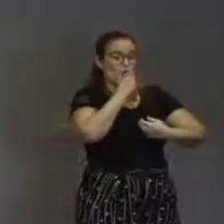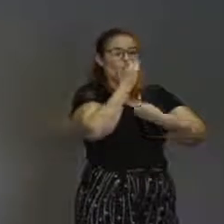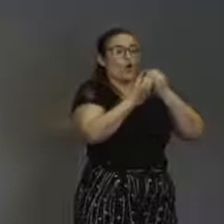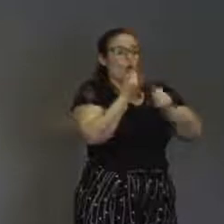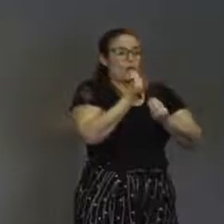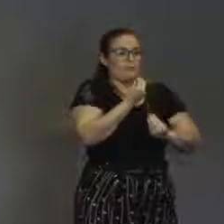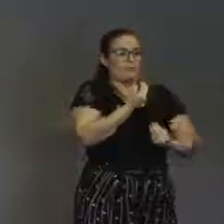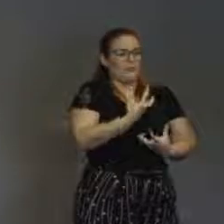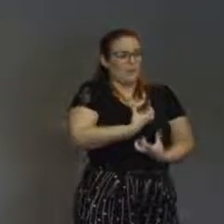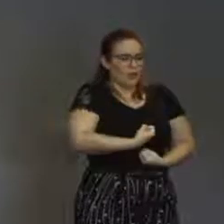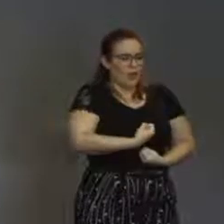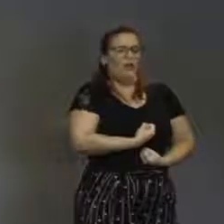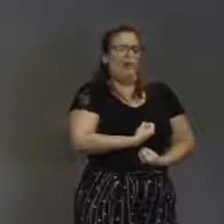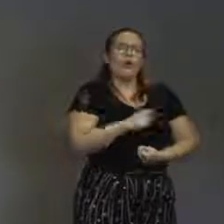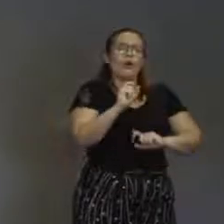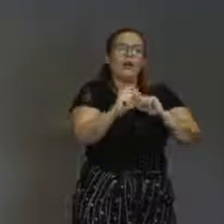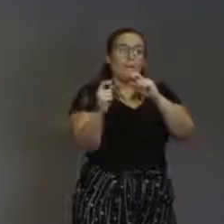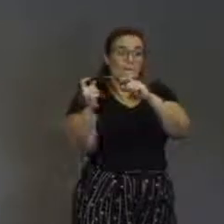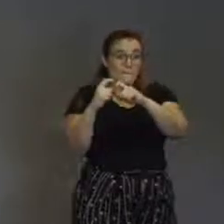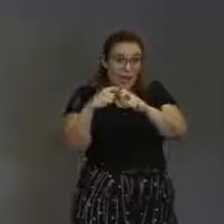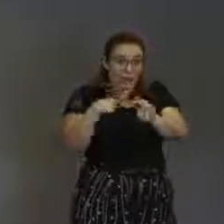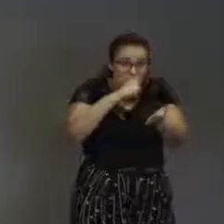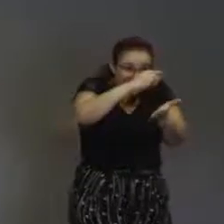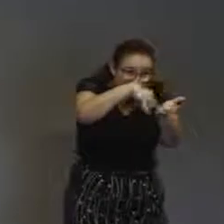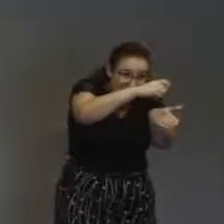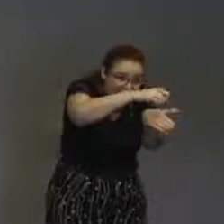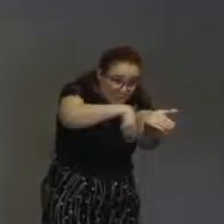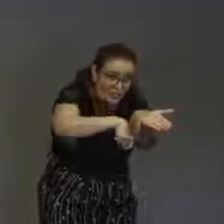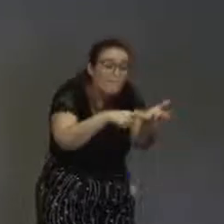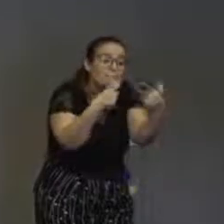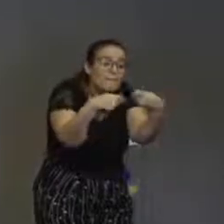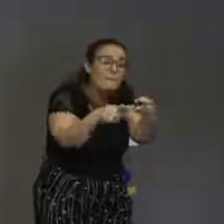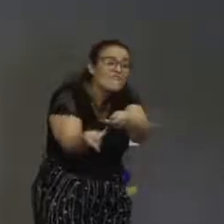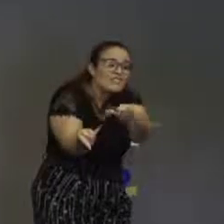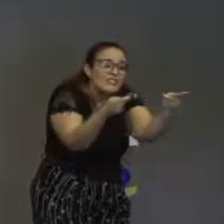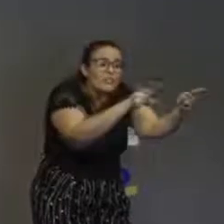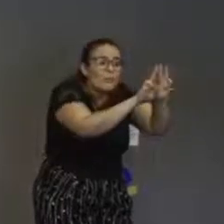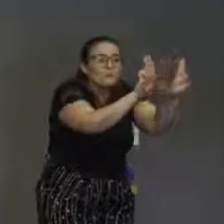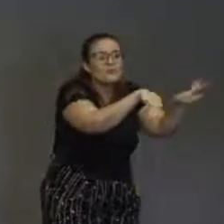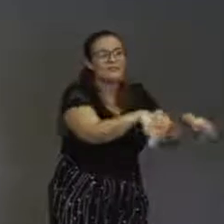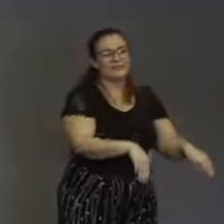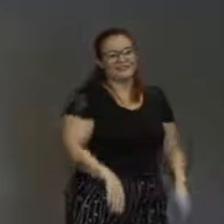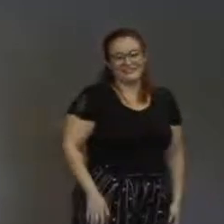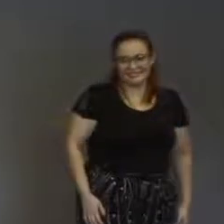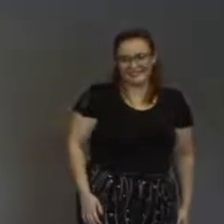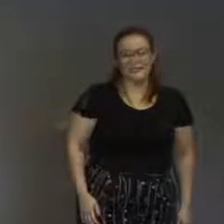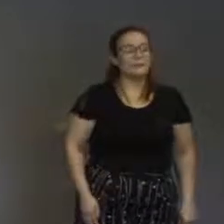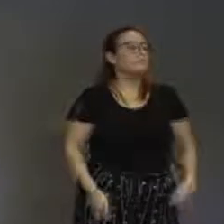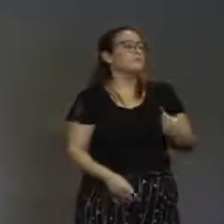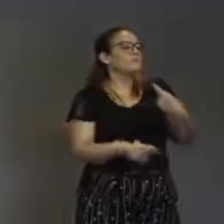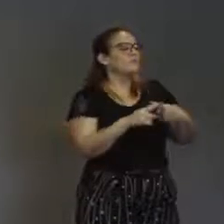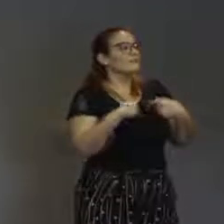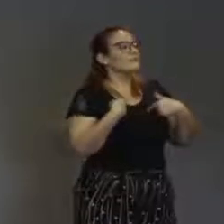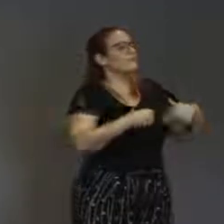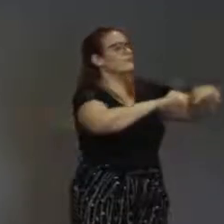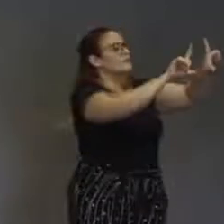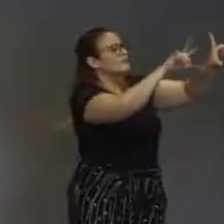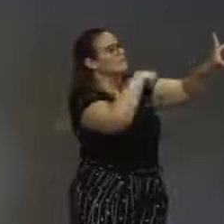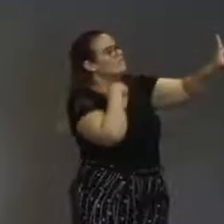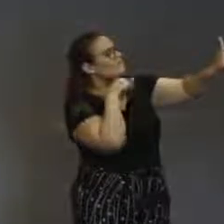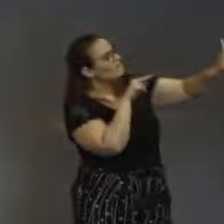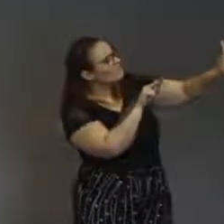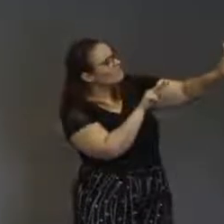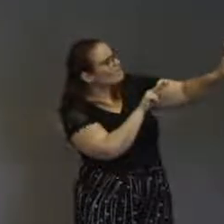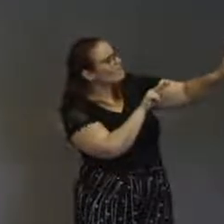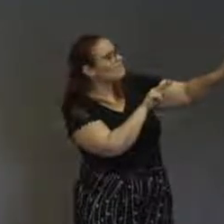pessoas disponibilizarem, os médicos prescrevem, visitas ao museu. Porque a contemplação, ou o tempo da gente